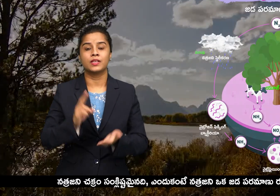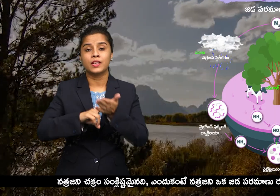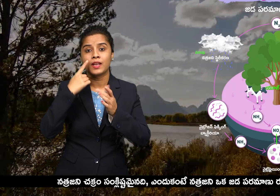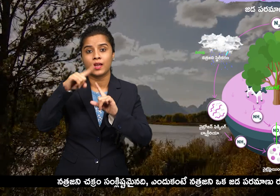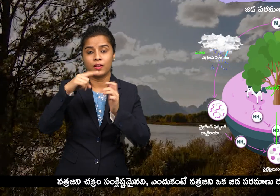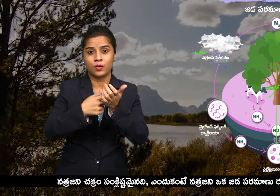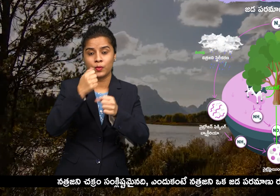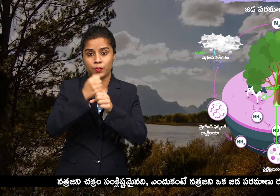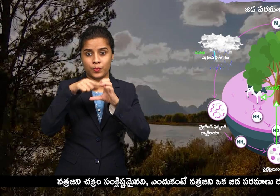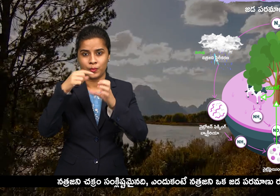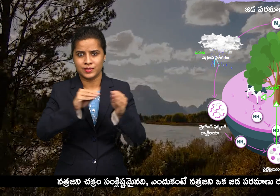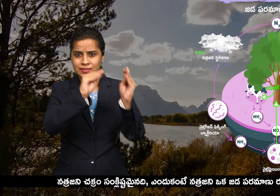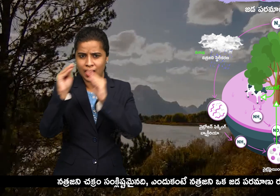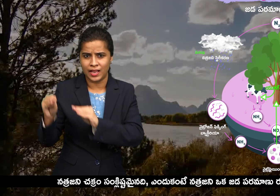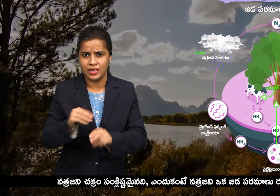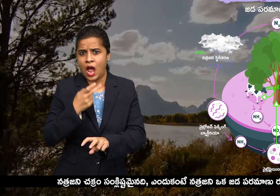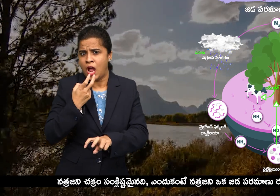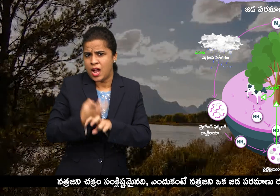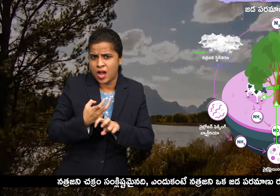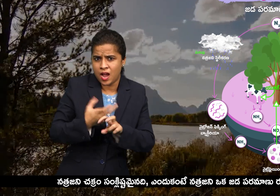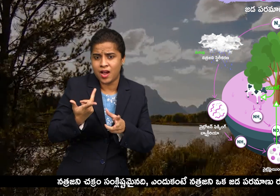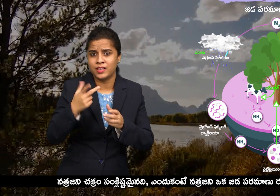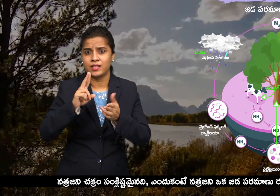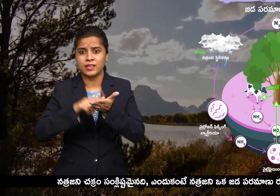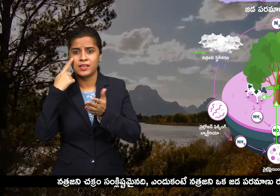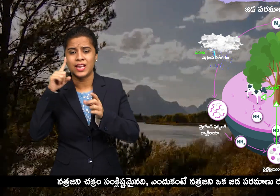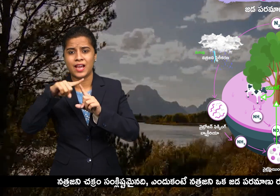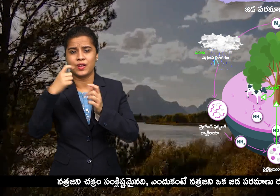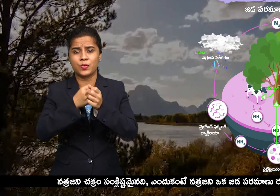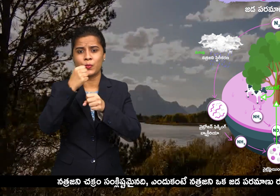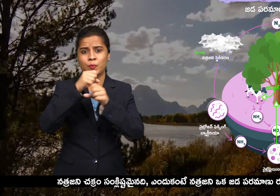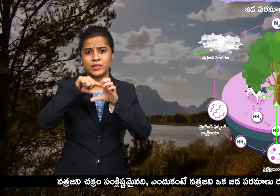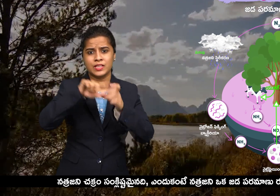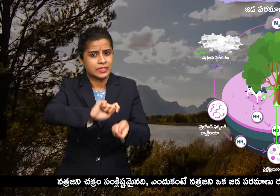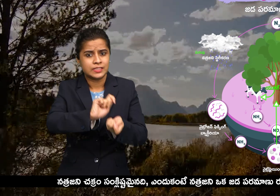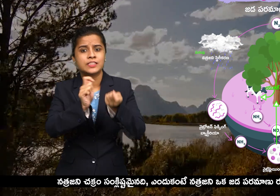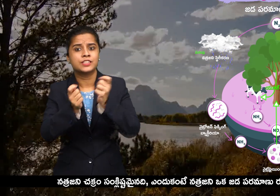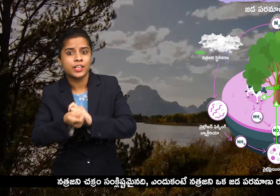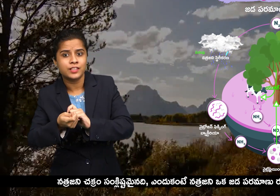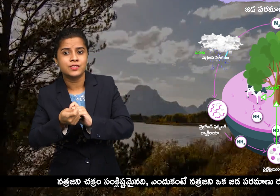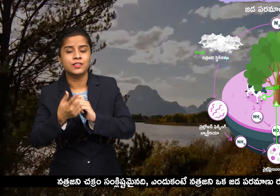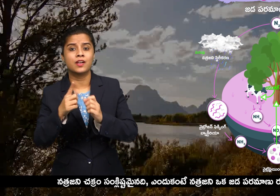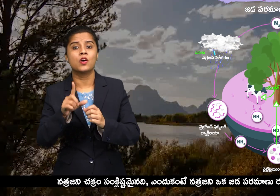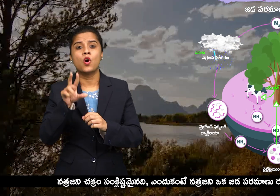నత్రజని చక్రం సంక్లిష్టమైనది ఎందుకంటే నత్రజని ఒక జడ పరమాణు రూపం N2